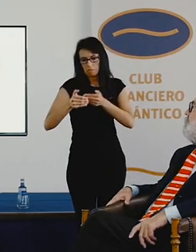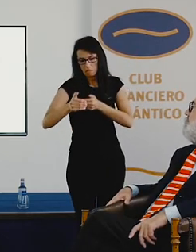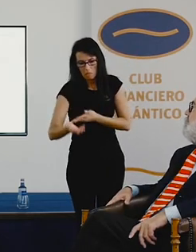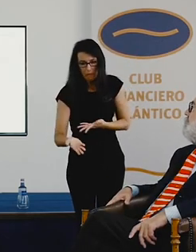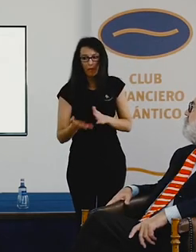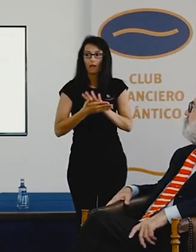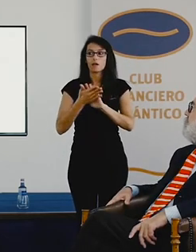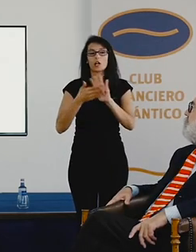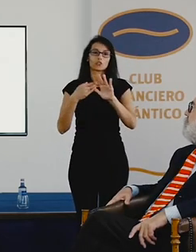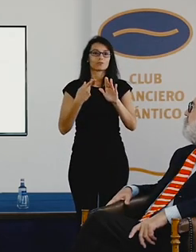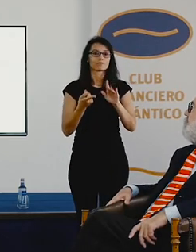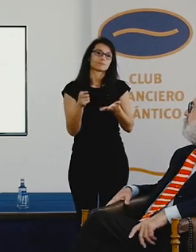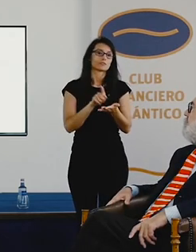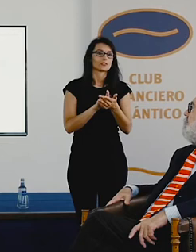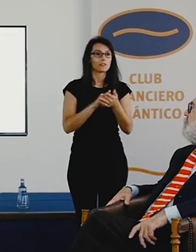Vuelvo a hacer guiños